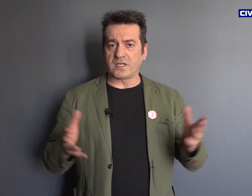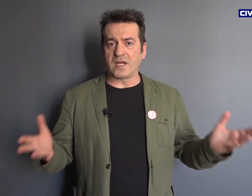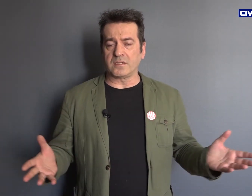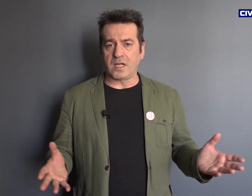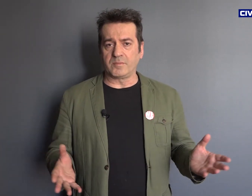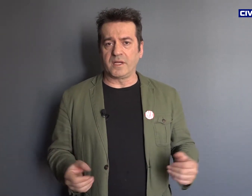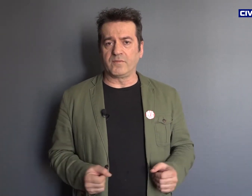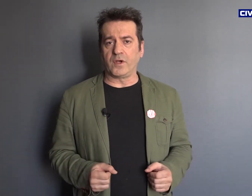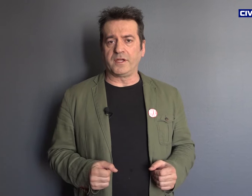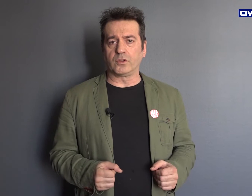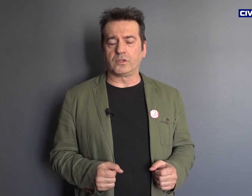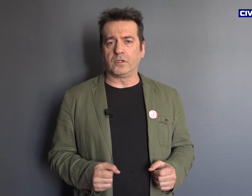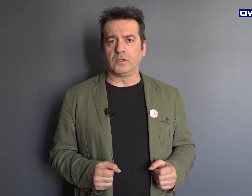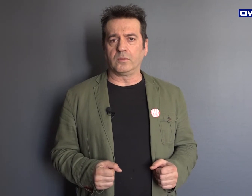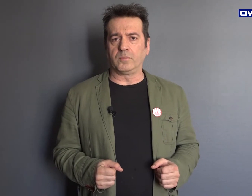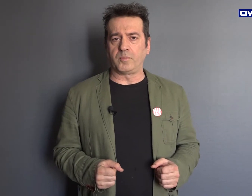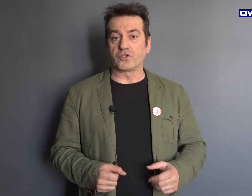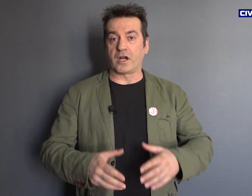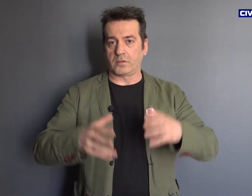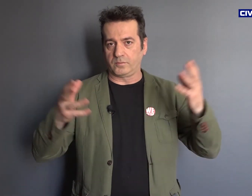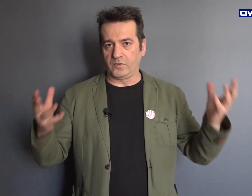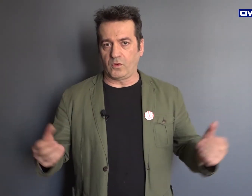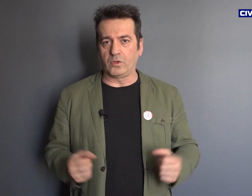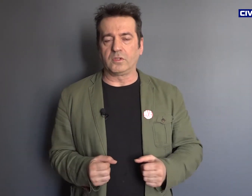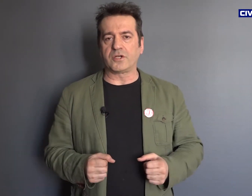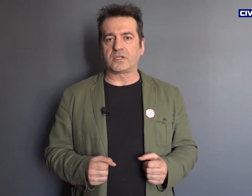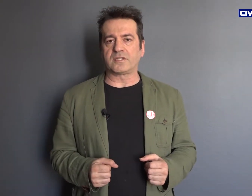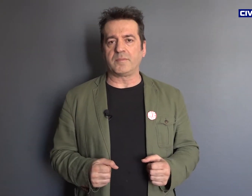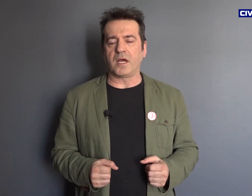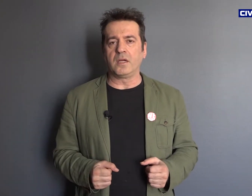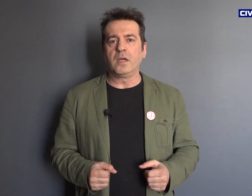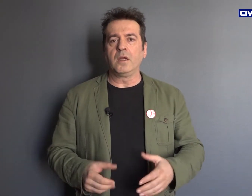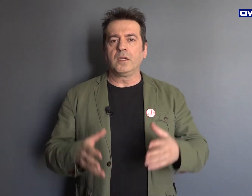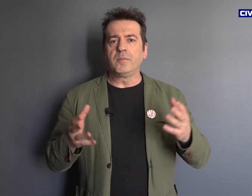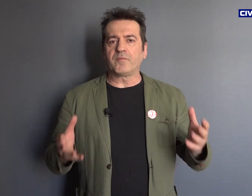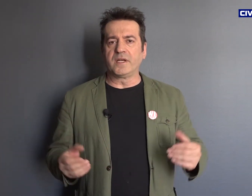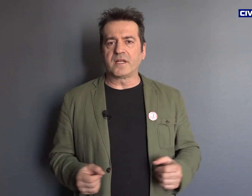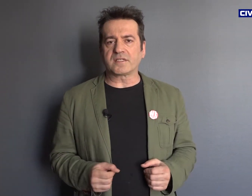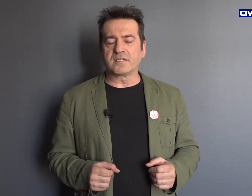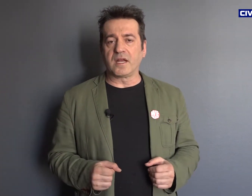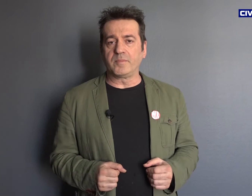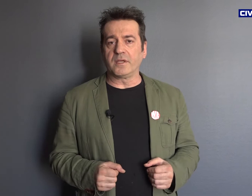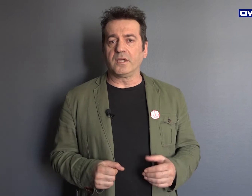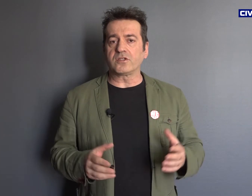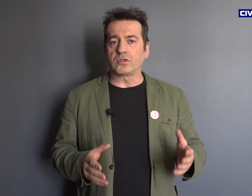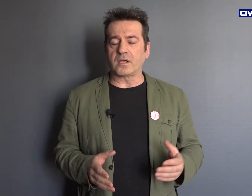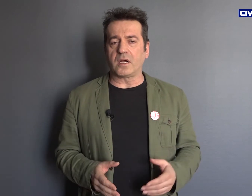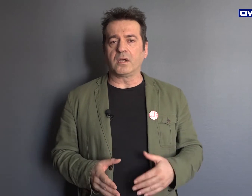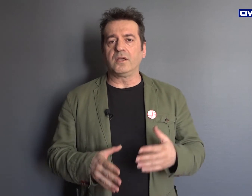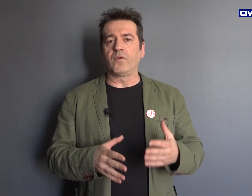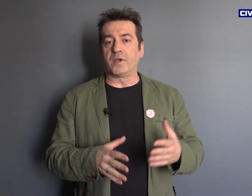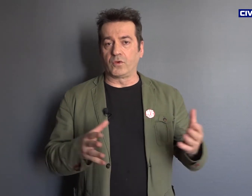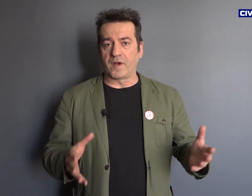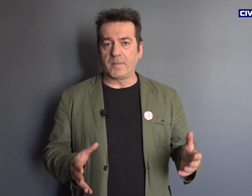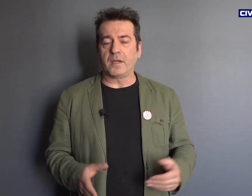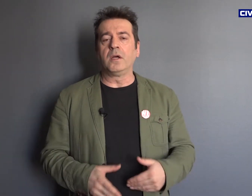требаше да се надмине воениот пожар во нашата земја. Имавме лидерски средби исто така